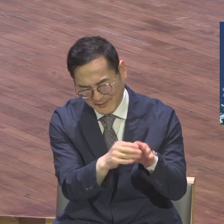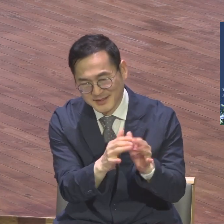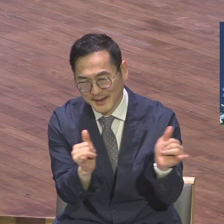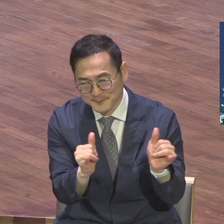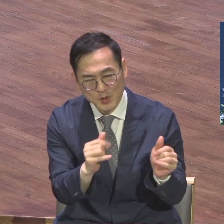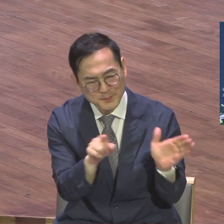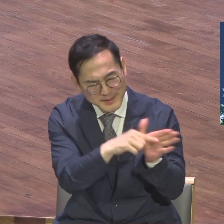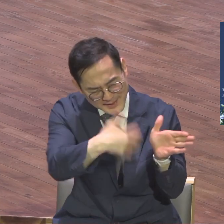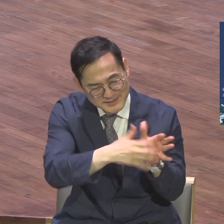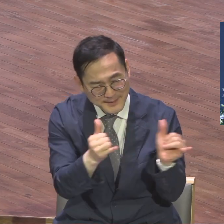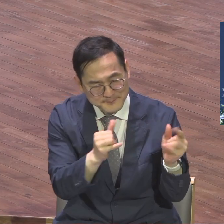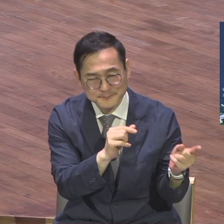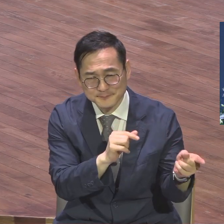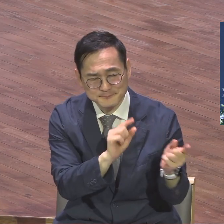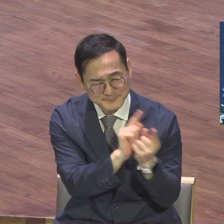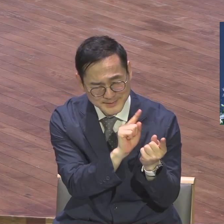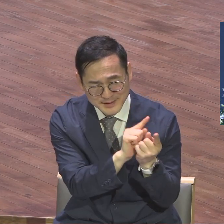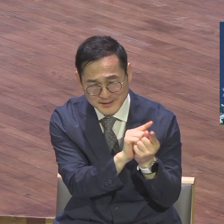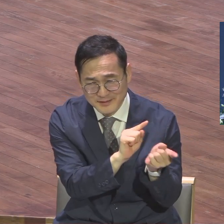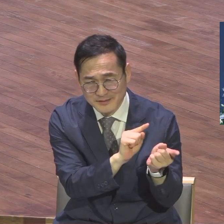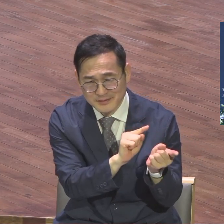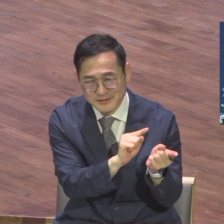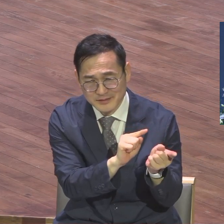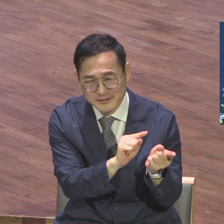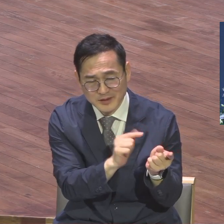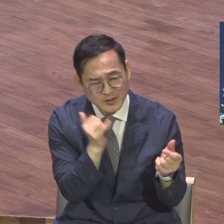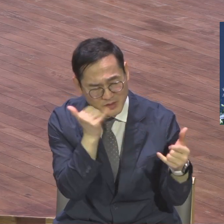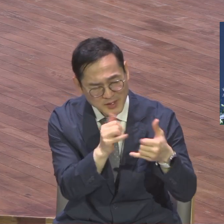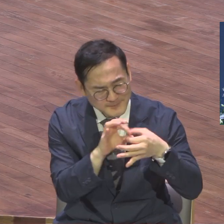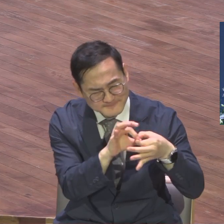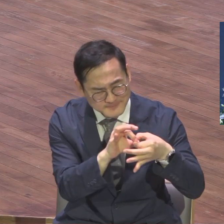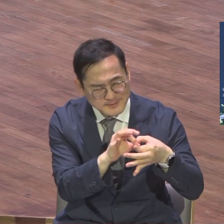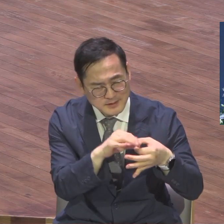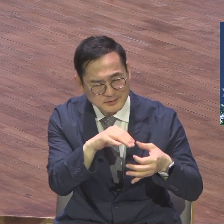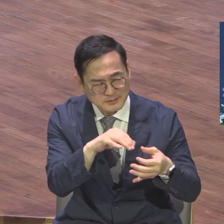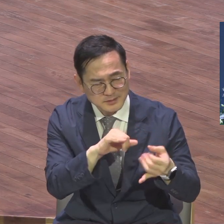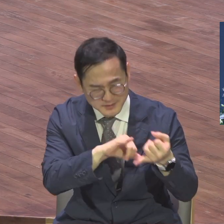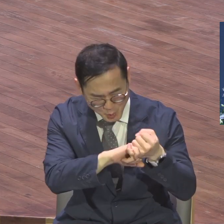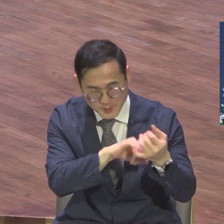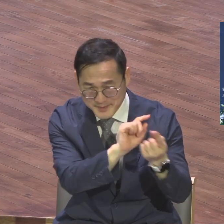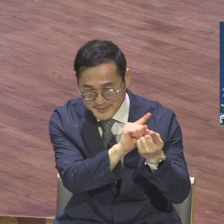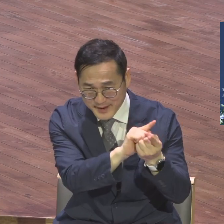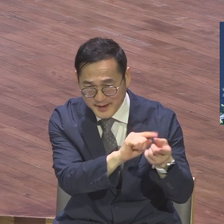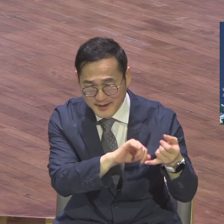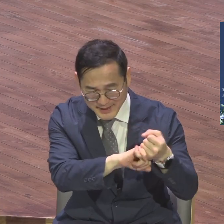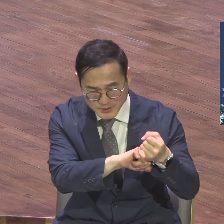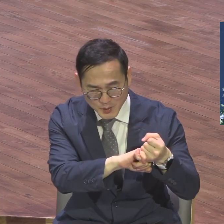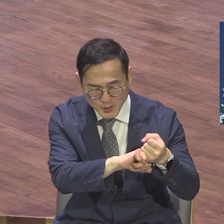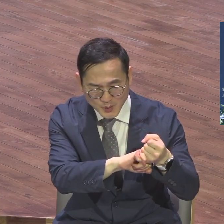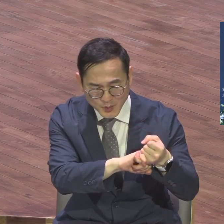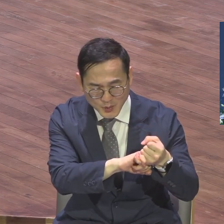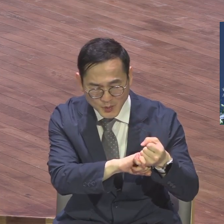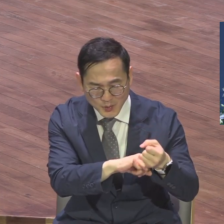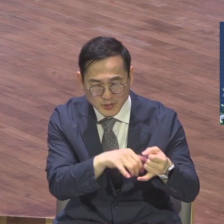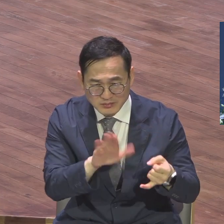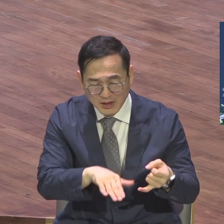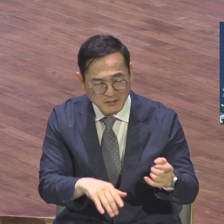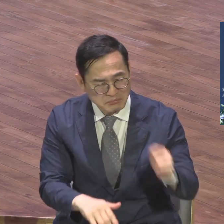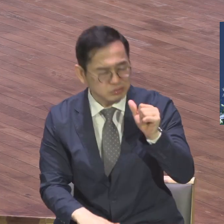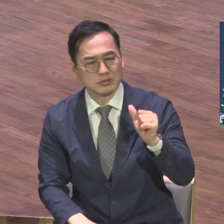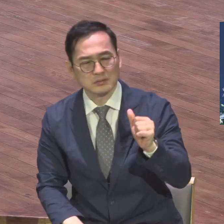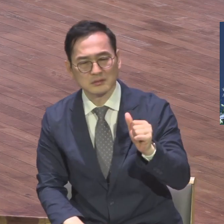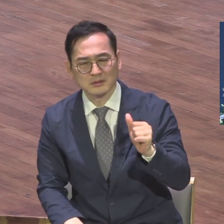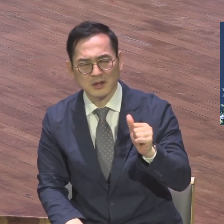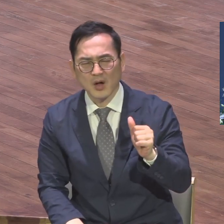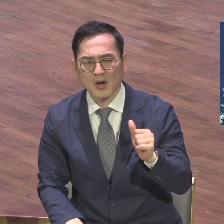부신자를 전도하려고 그렇게 애를 써서 기다리고 만나려고 했는데 냉철하게 거절당할 때도